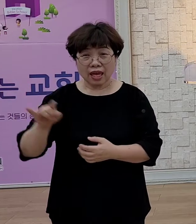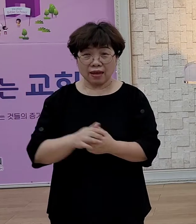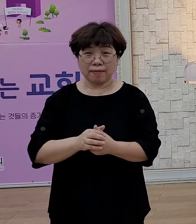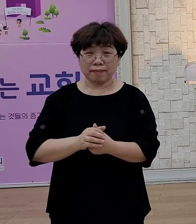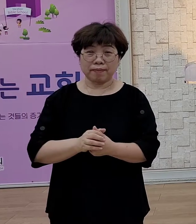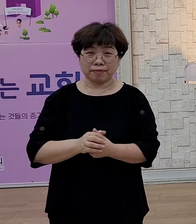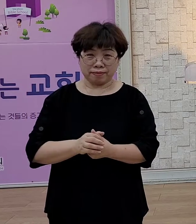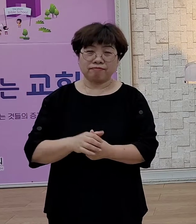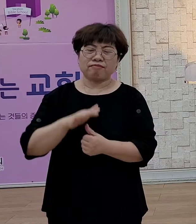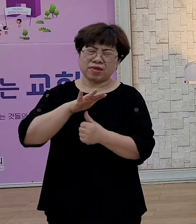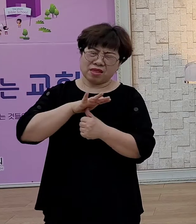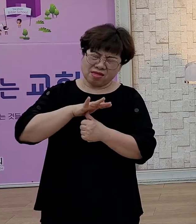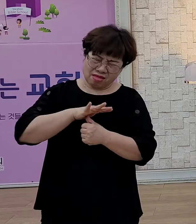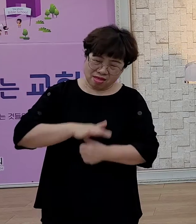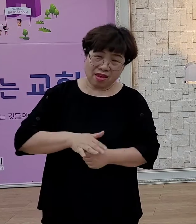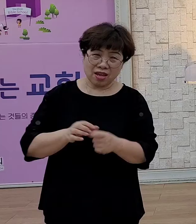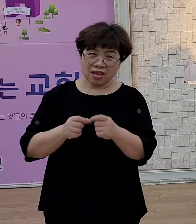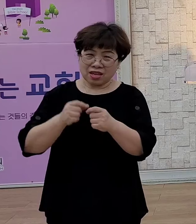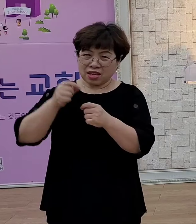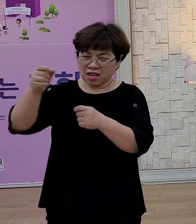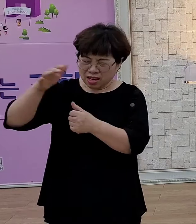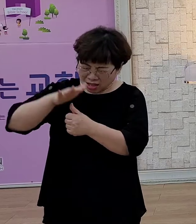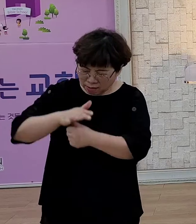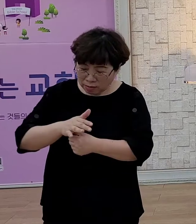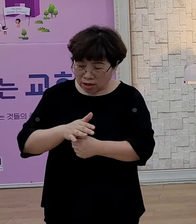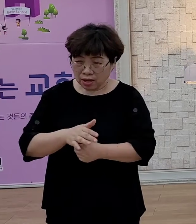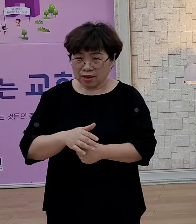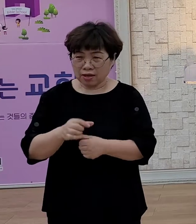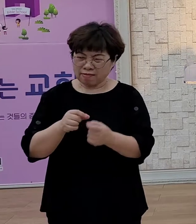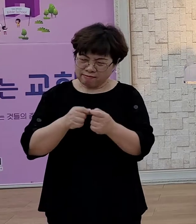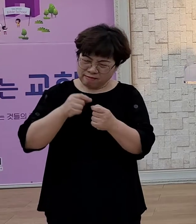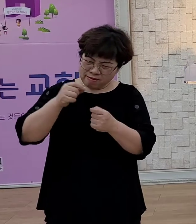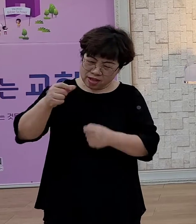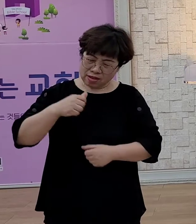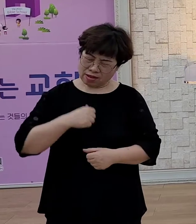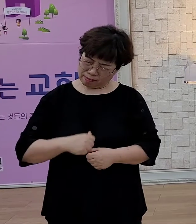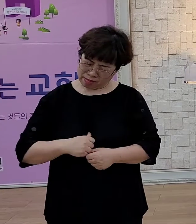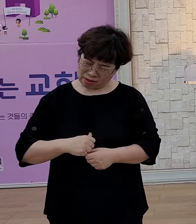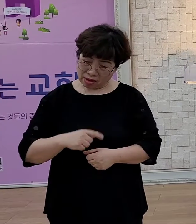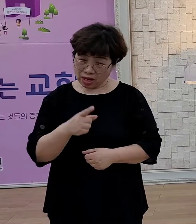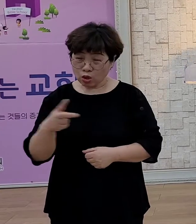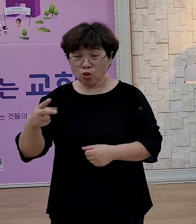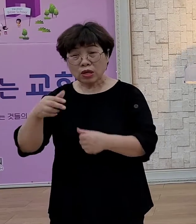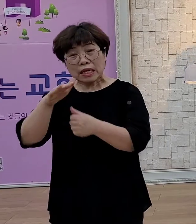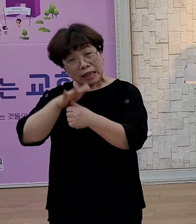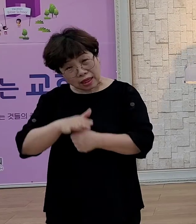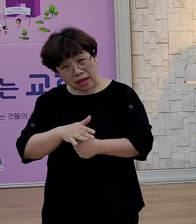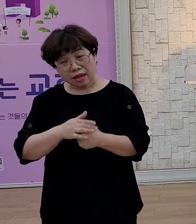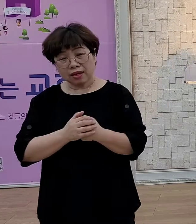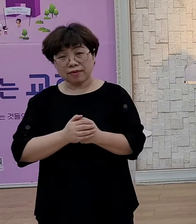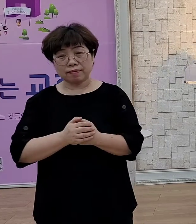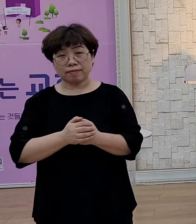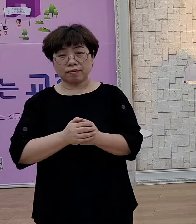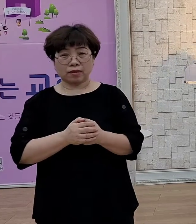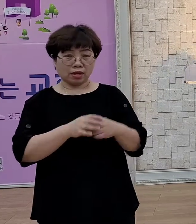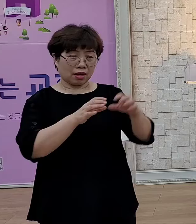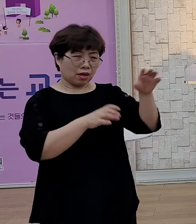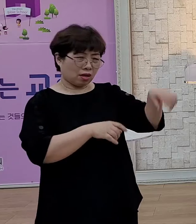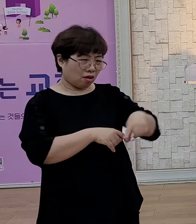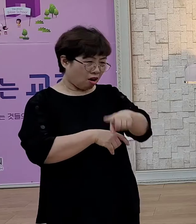6절까지 우리가 읽고 다루었던 그 모든 고난과 문제의 그 모든 과정 속에서 우리가 해야 할 결론이